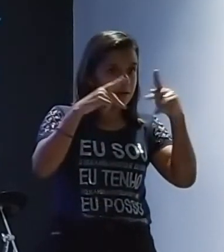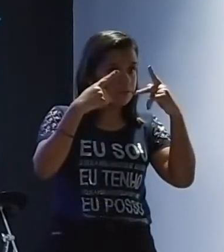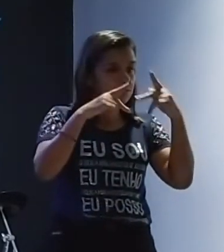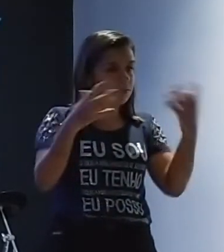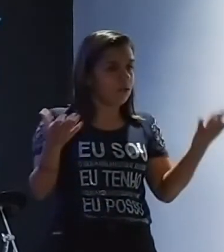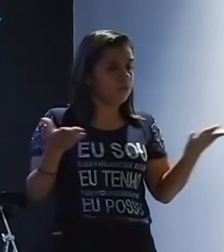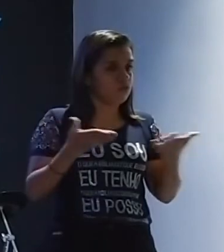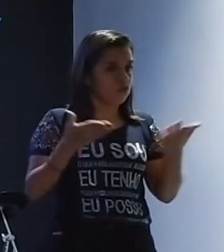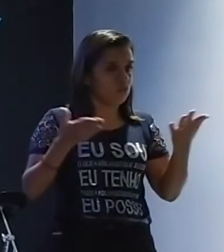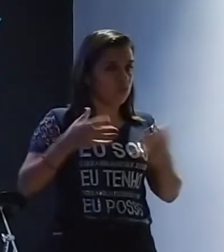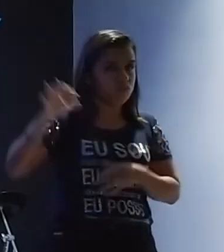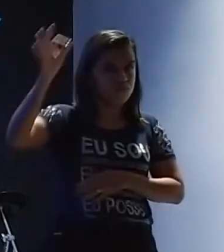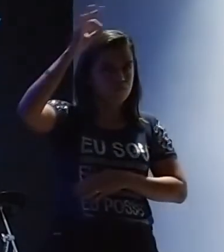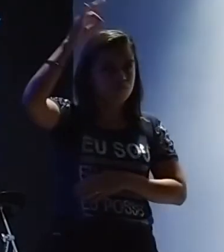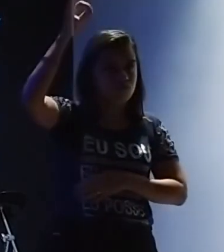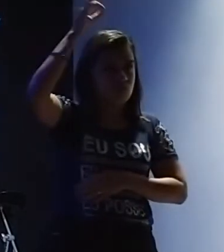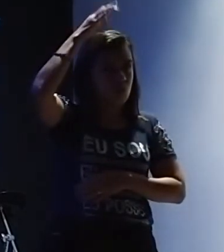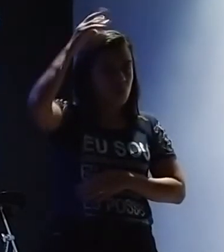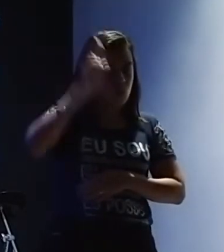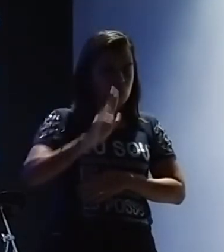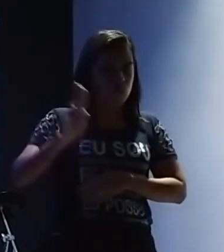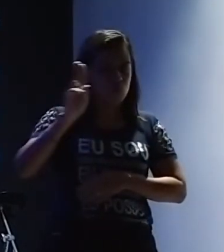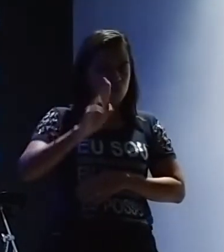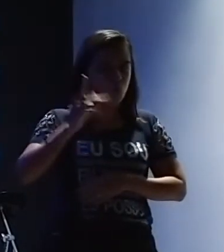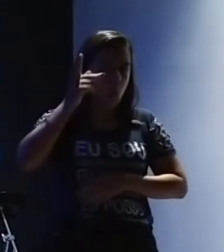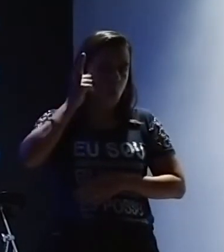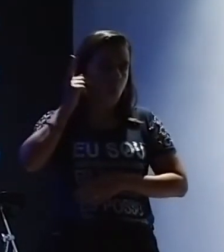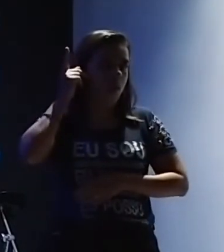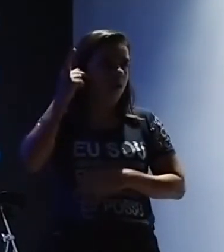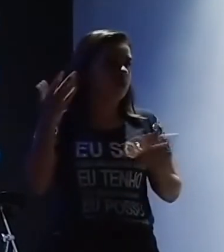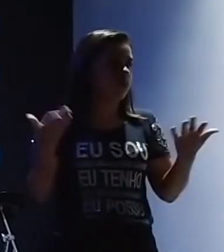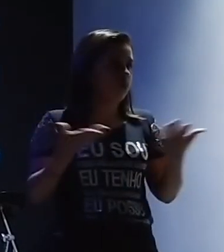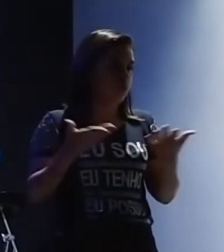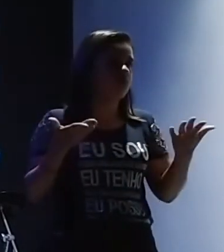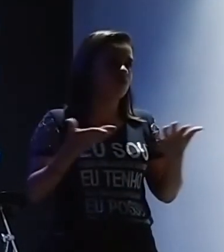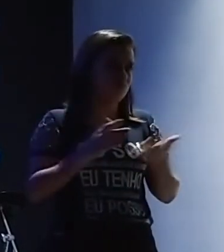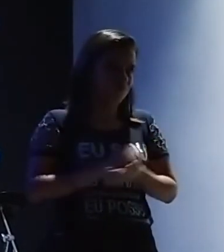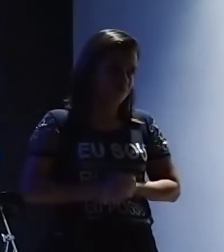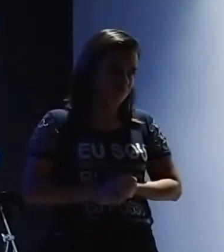que o Espírito Santo usou fortemente para seu irmão Elton.